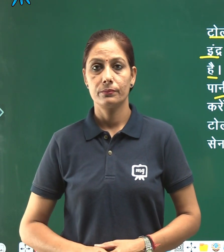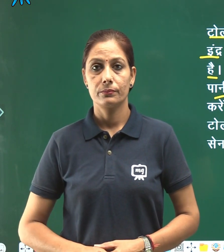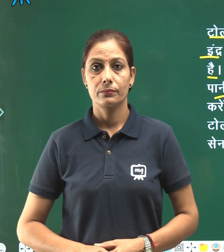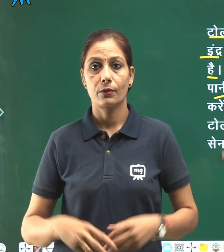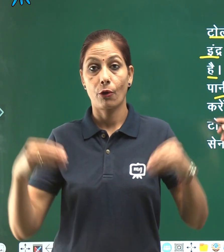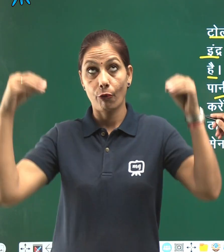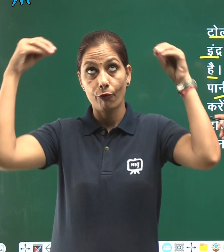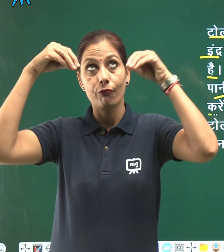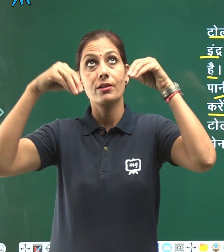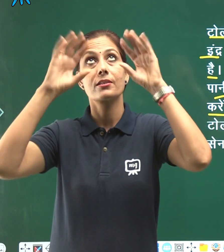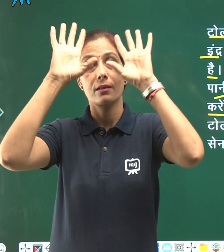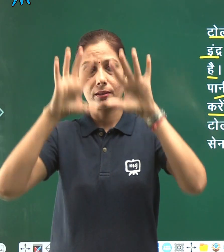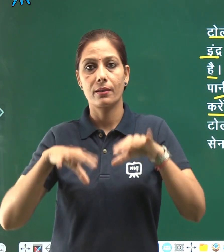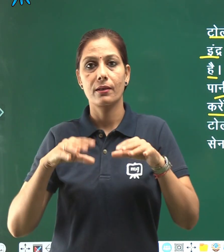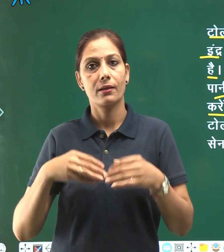वर्षा करेंगे।